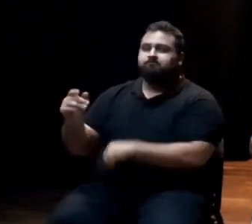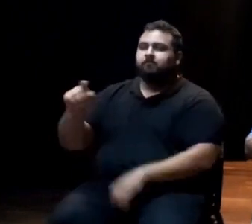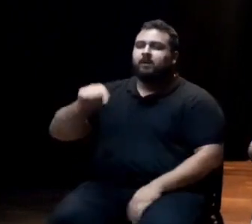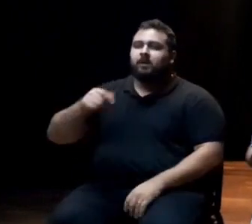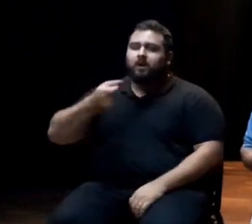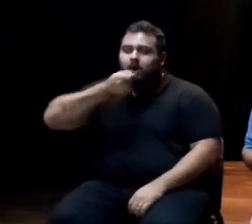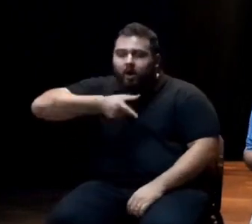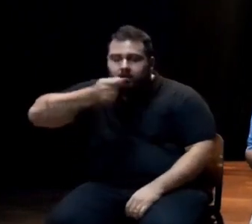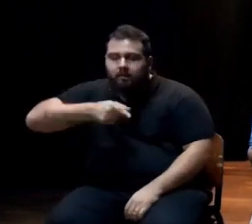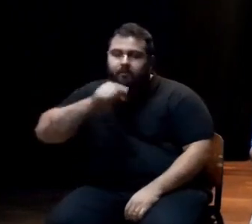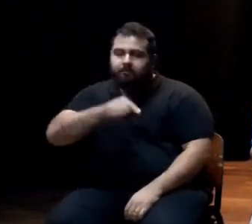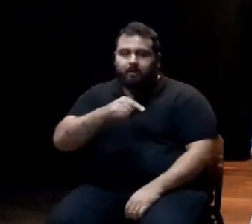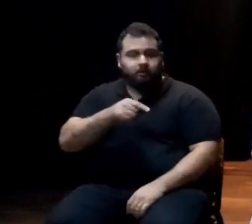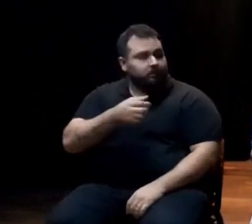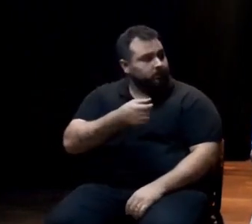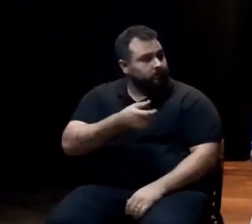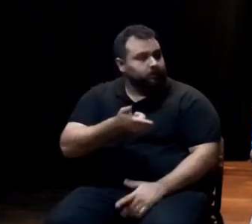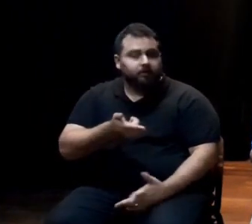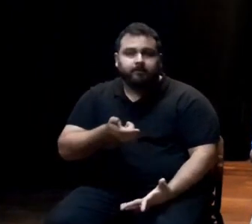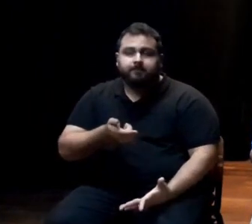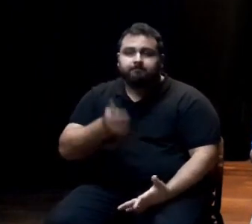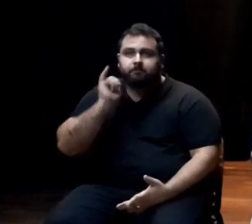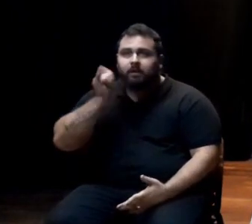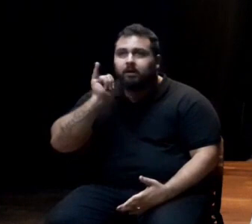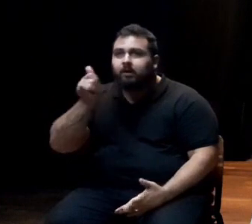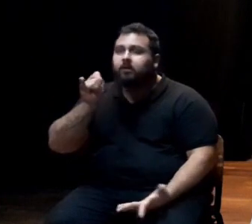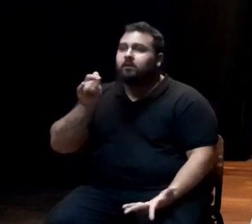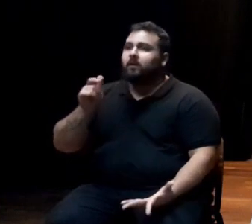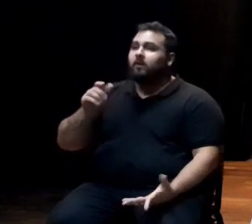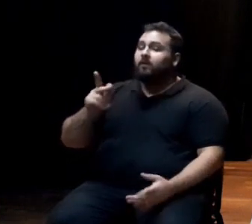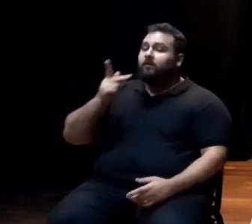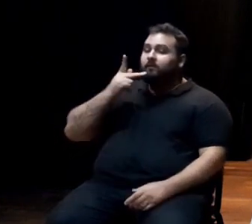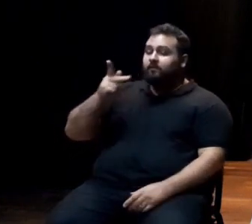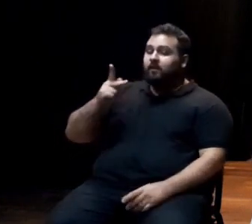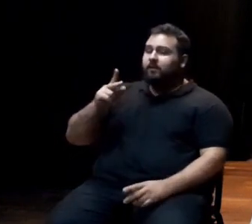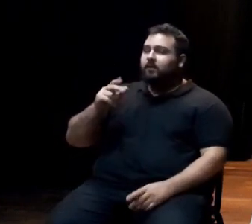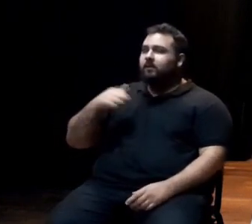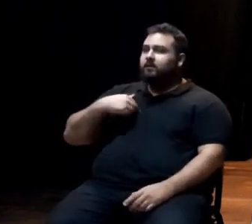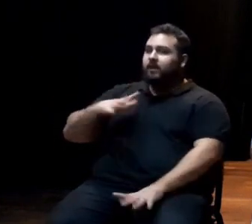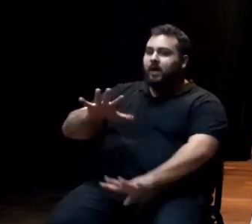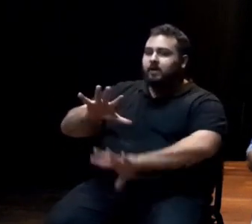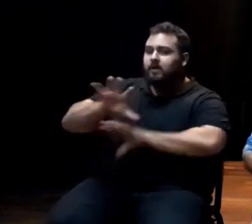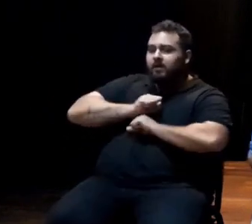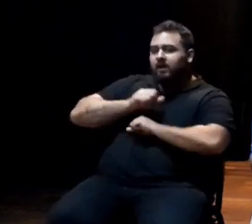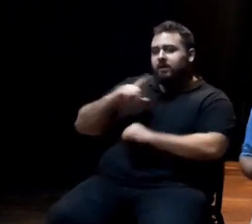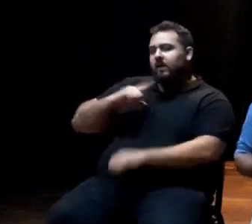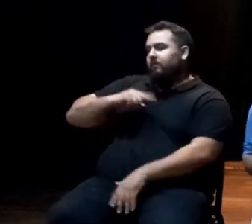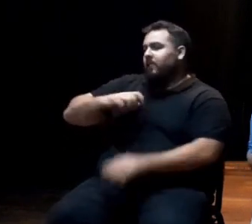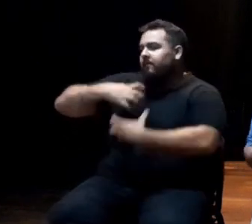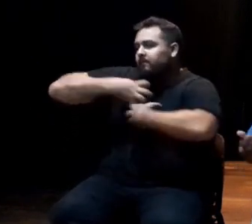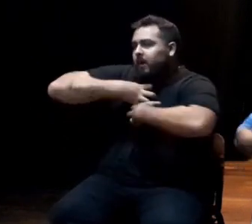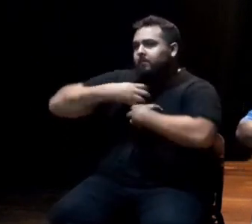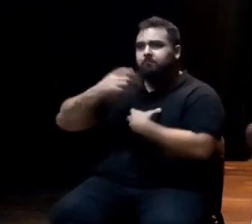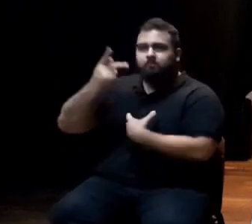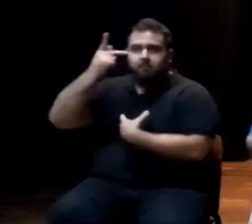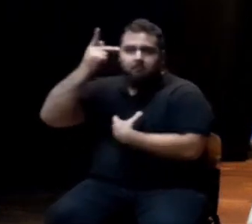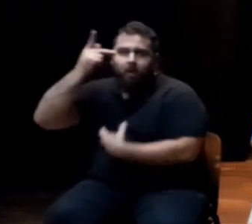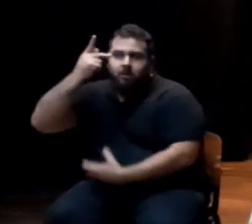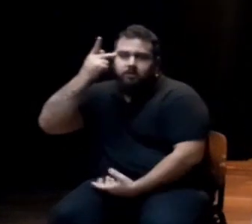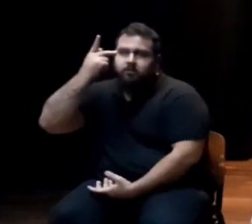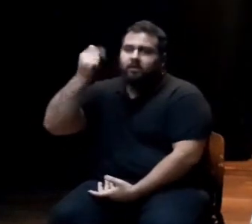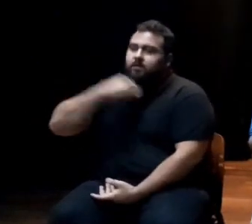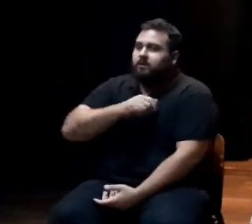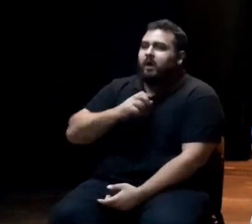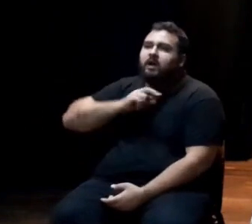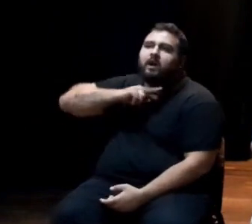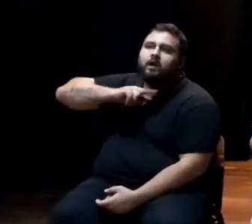piada como é que é? Quando fala da Inquisição, que você vê um jeito paulista, né? Que aí ele